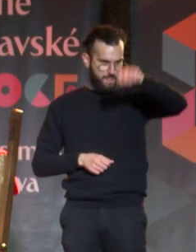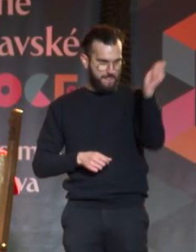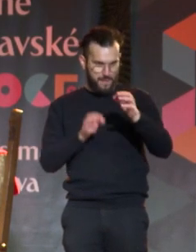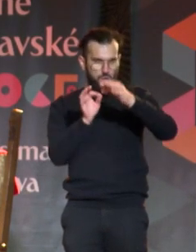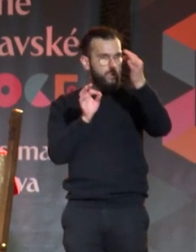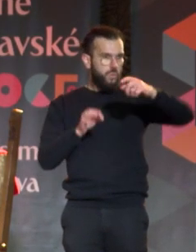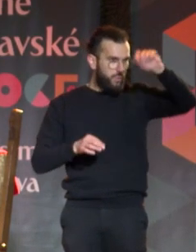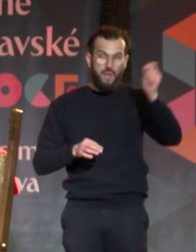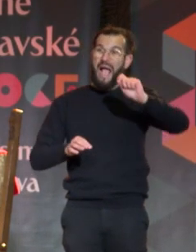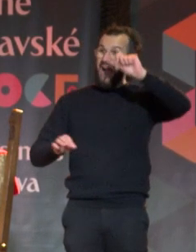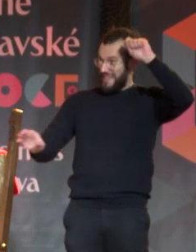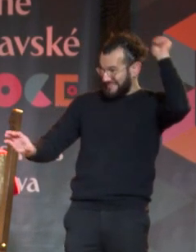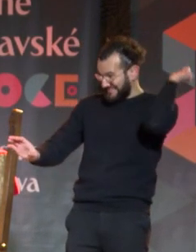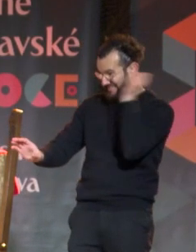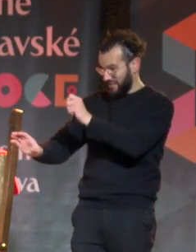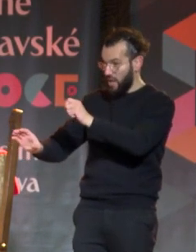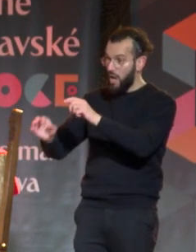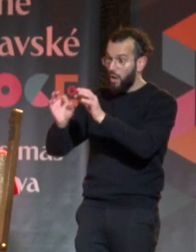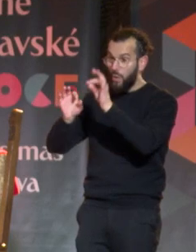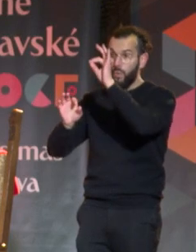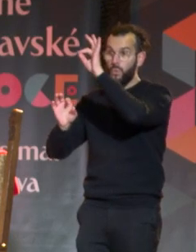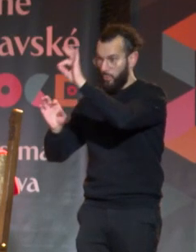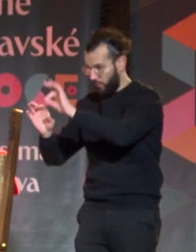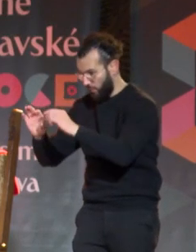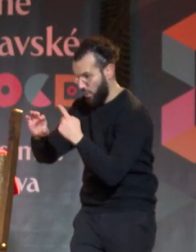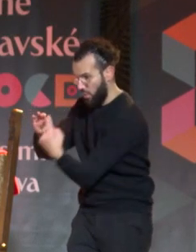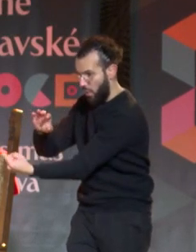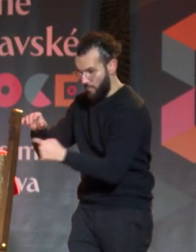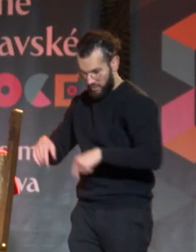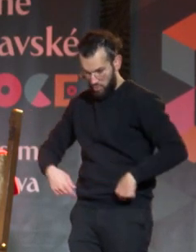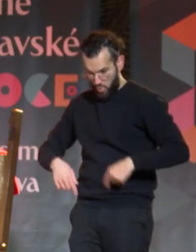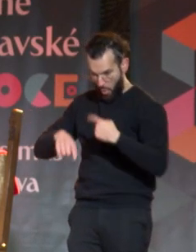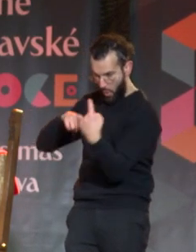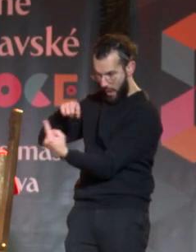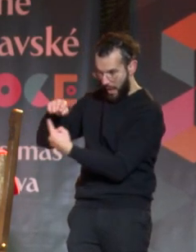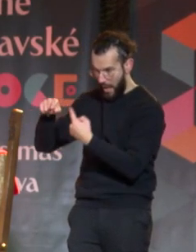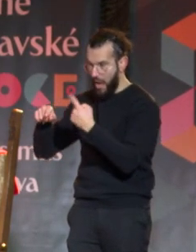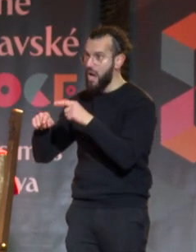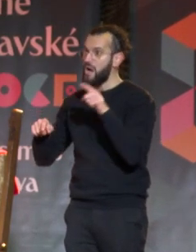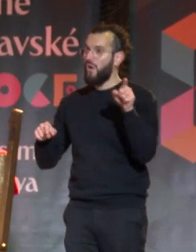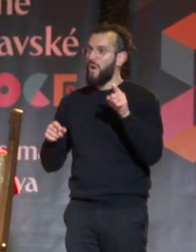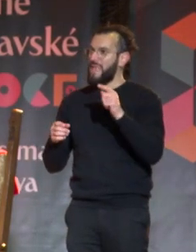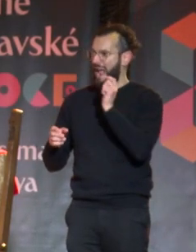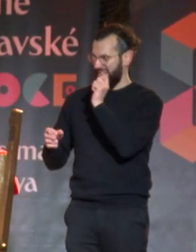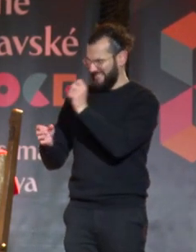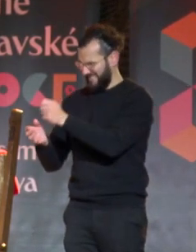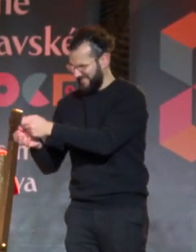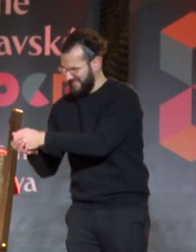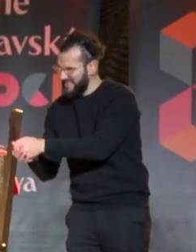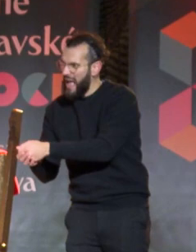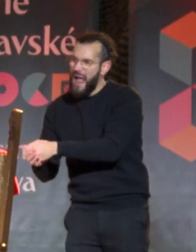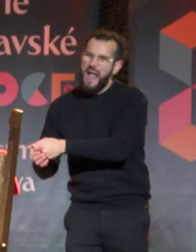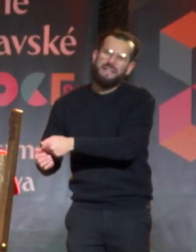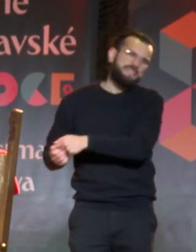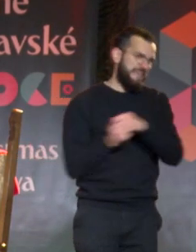bič. Šľahne po mne, až sa mi koniec stuhy omotá okolo chodidiel, potom sa zazubí prednými aj zadnými zubami naraz